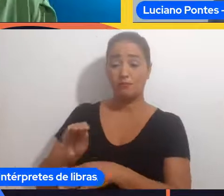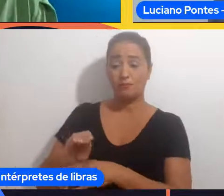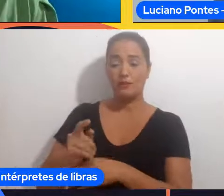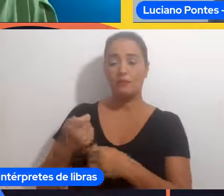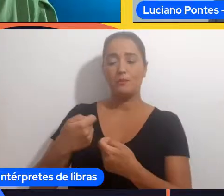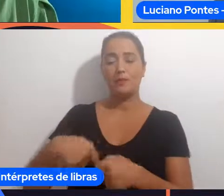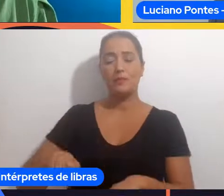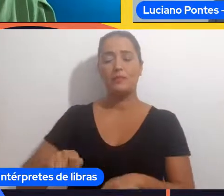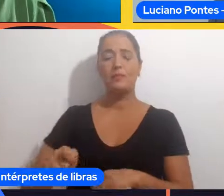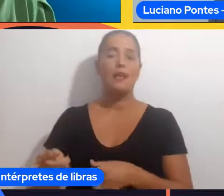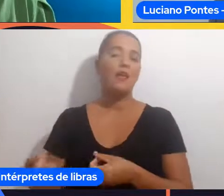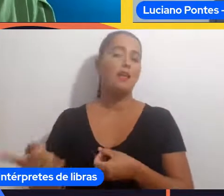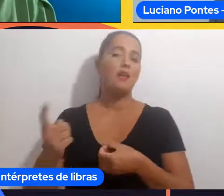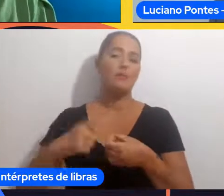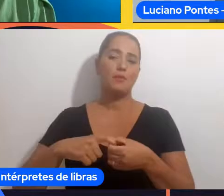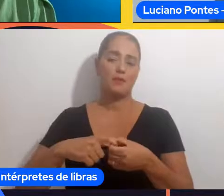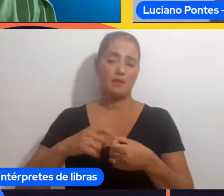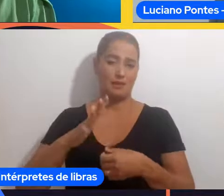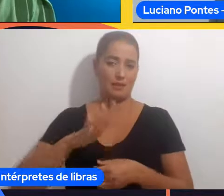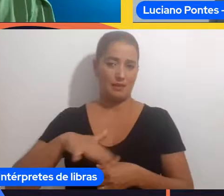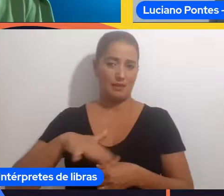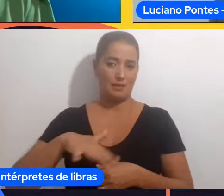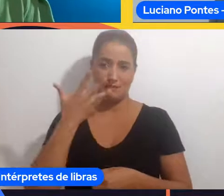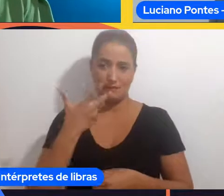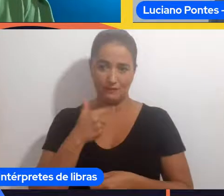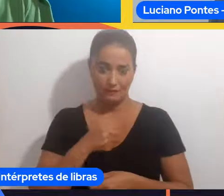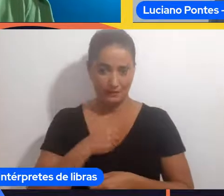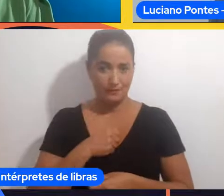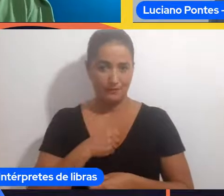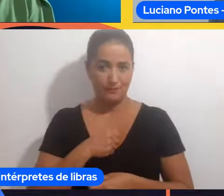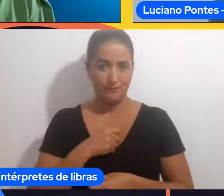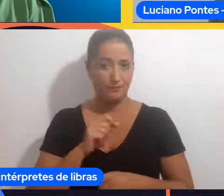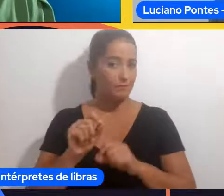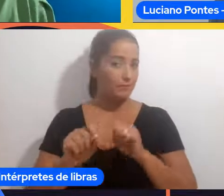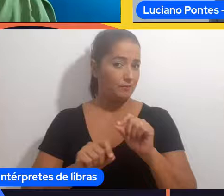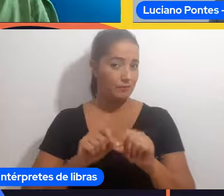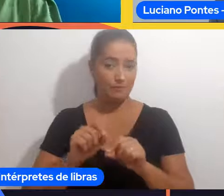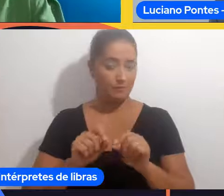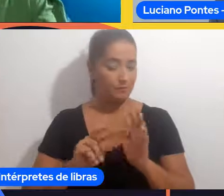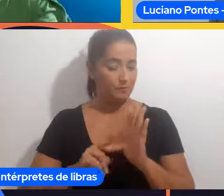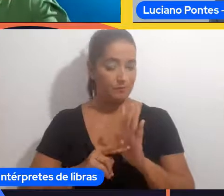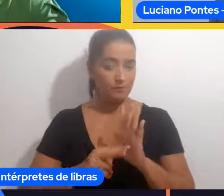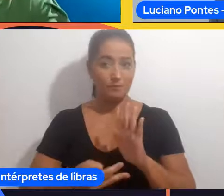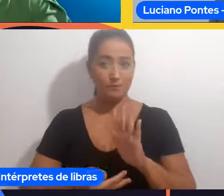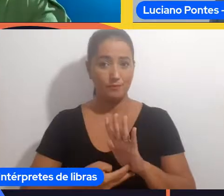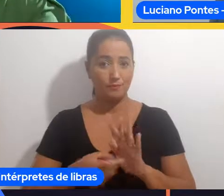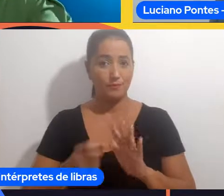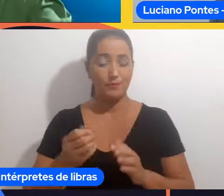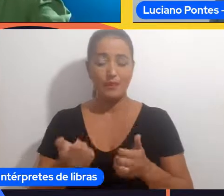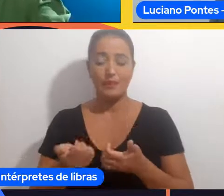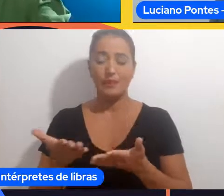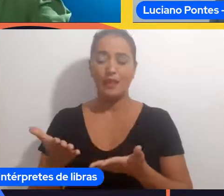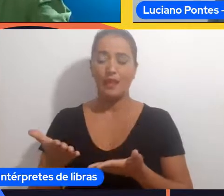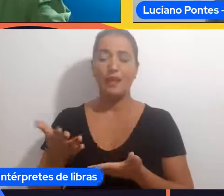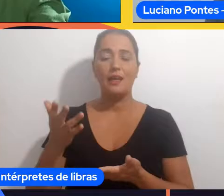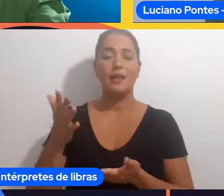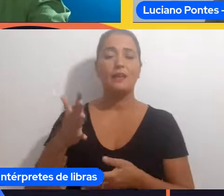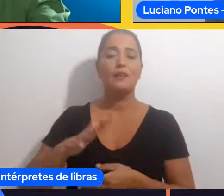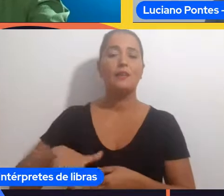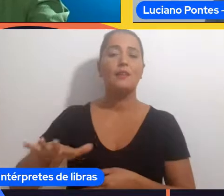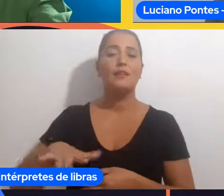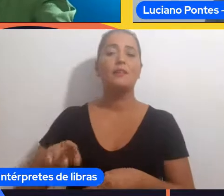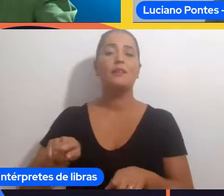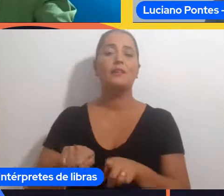infâncias. Então, o que é que a gente está deixando de essência nessa infância como piloto